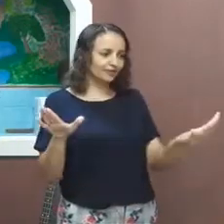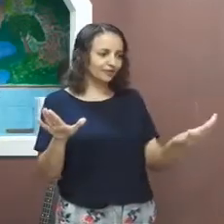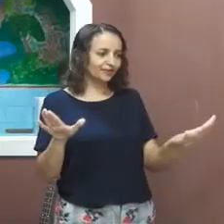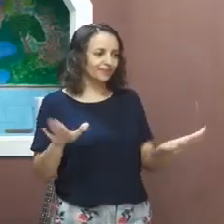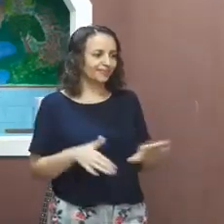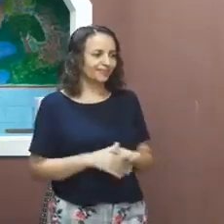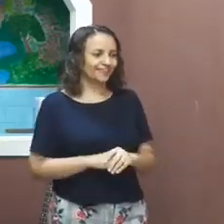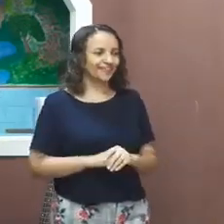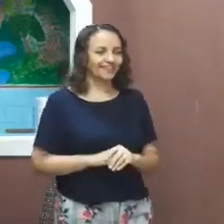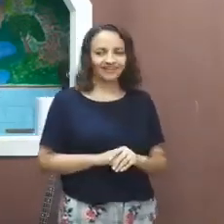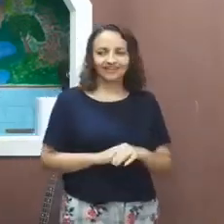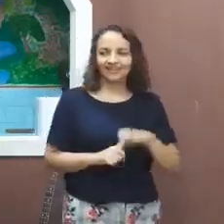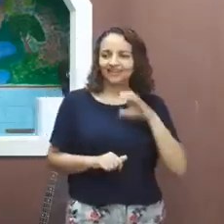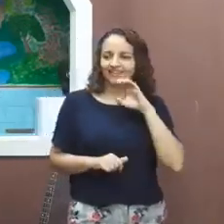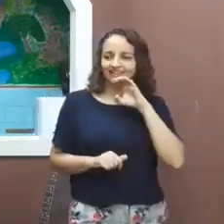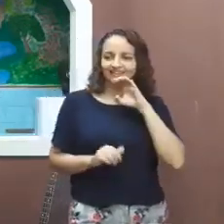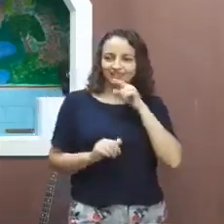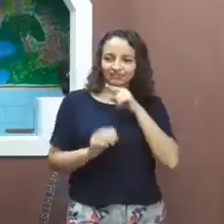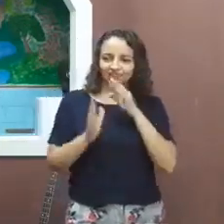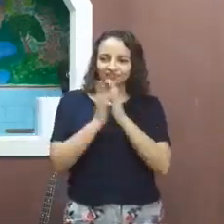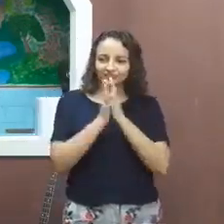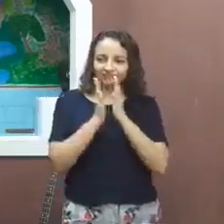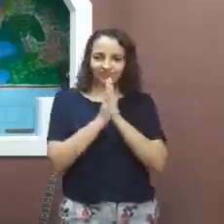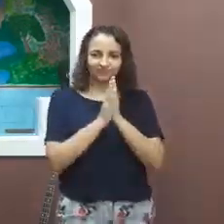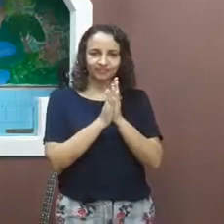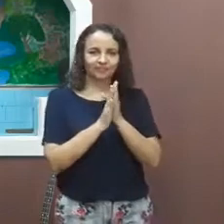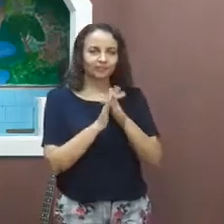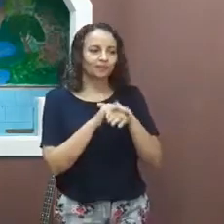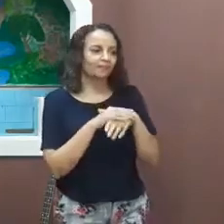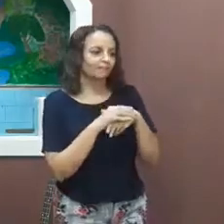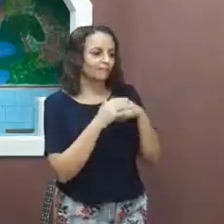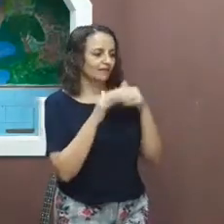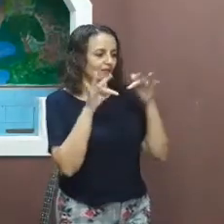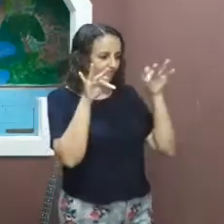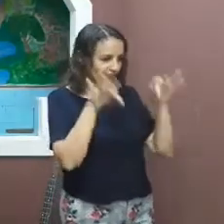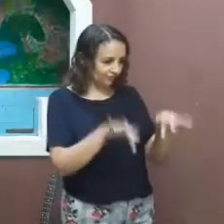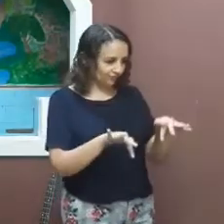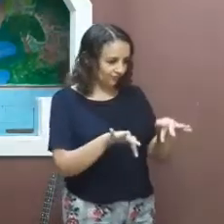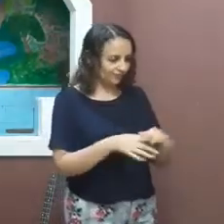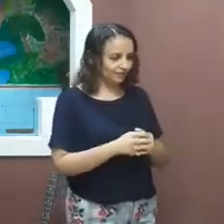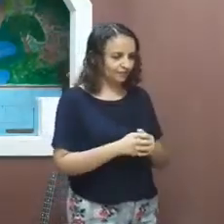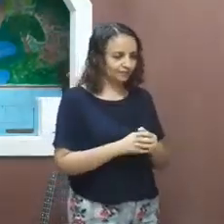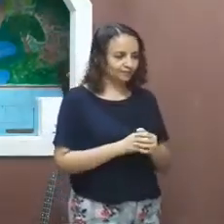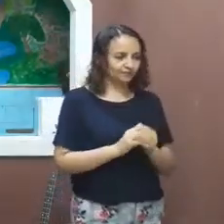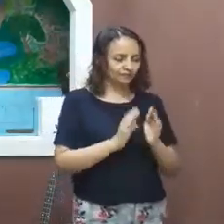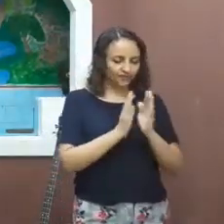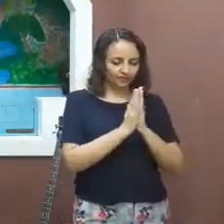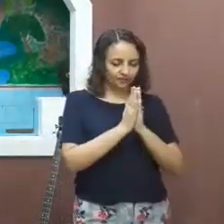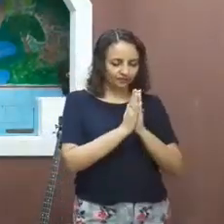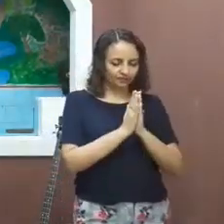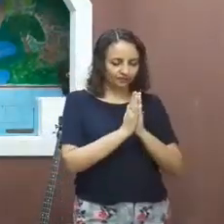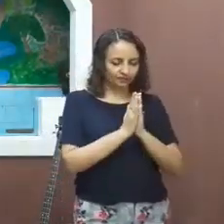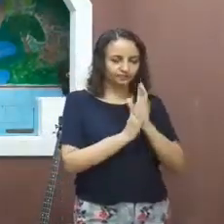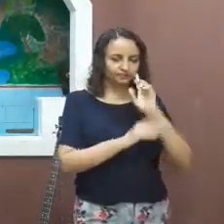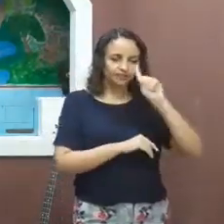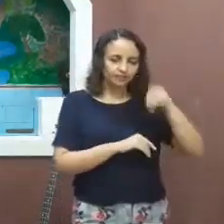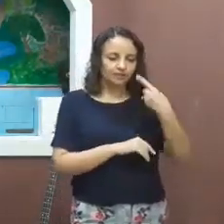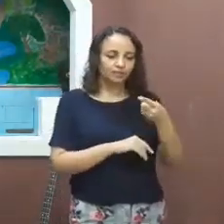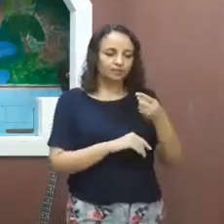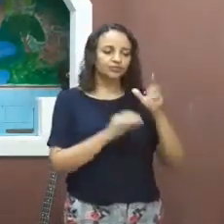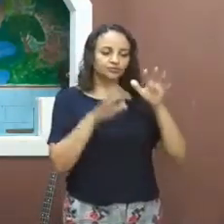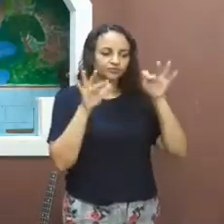Vou convidar o irmão Claudemir para vir aqui à frente e encerrar esse culto com uma oração. Depois da oração do irmão Claudemir,